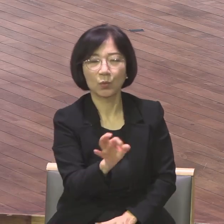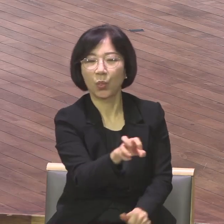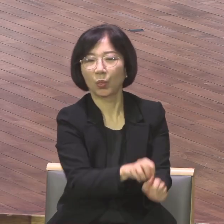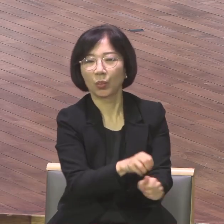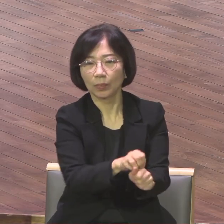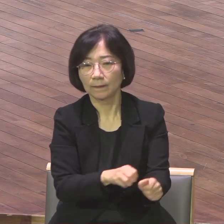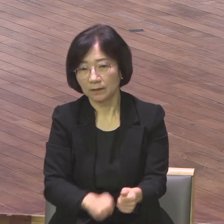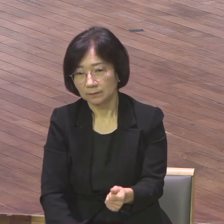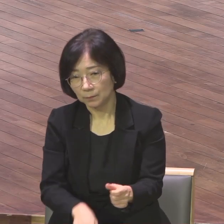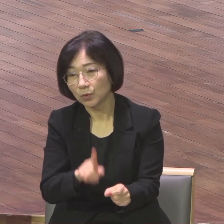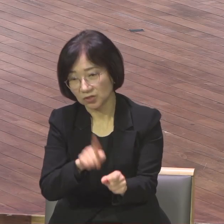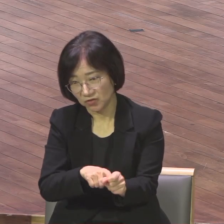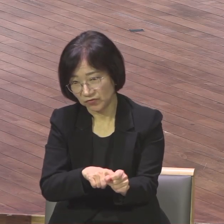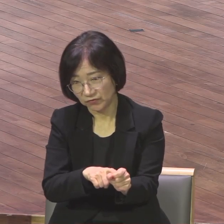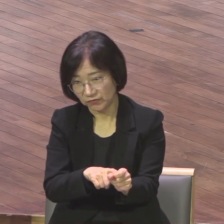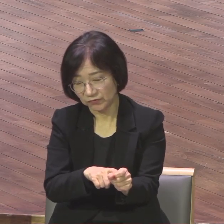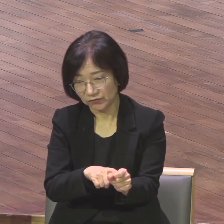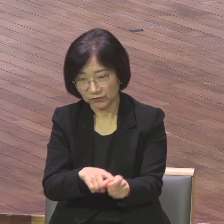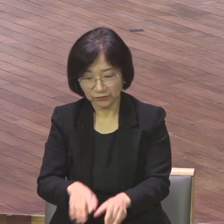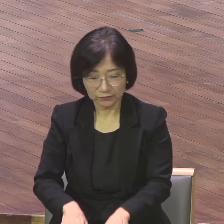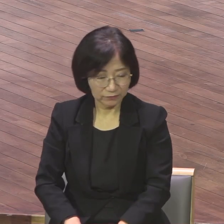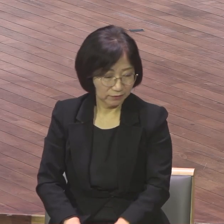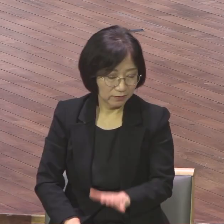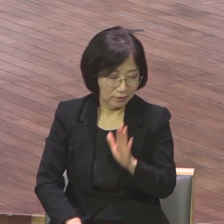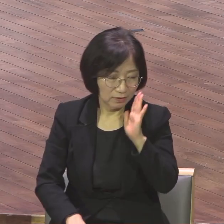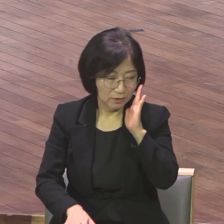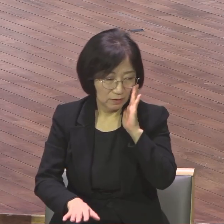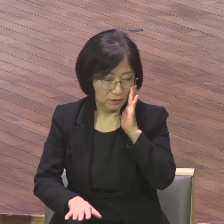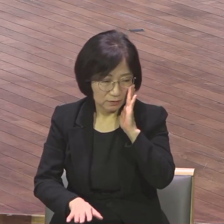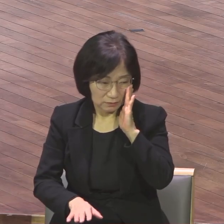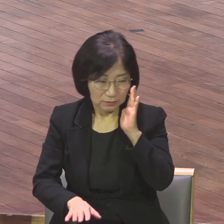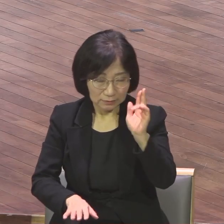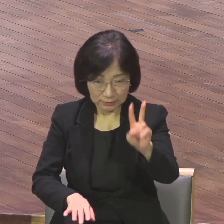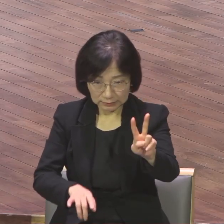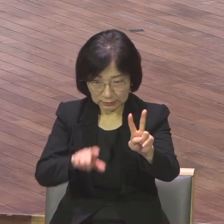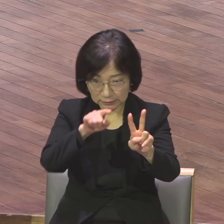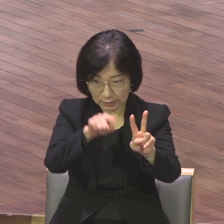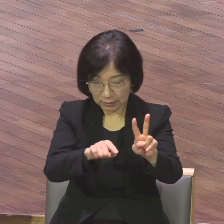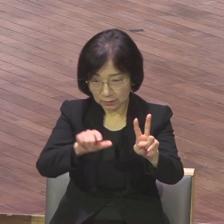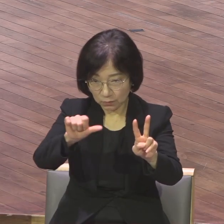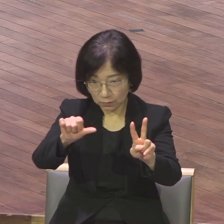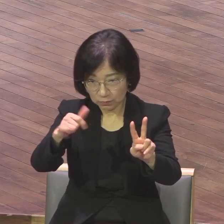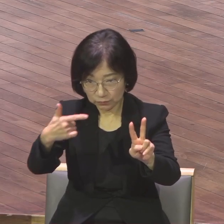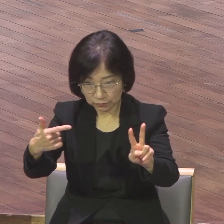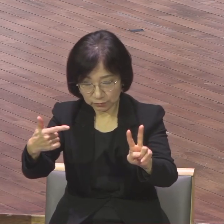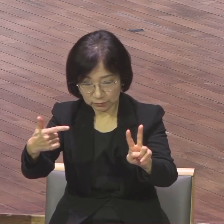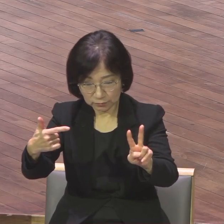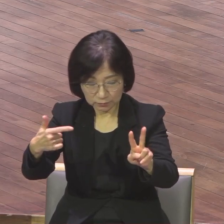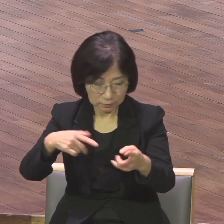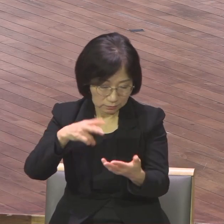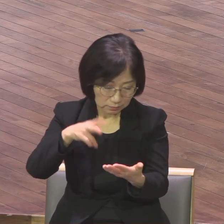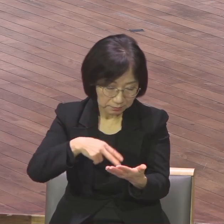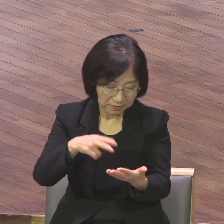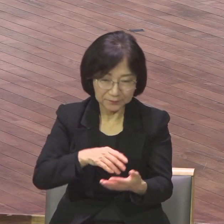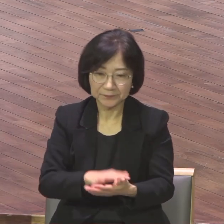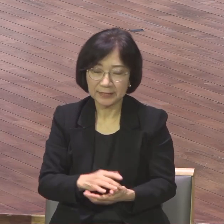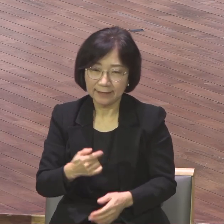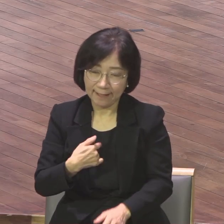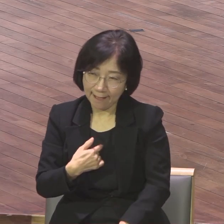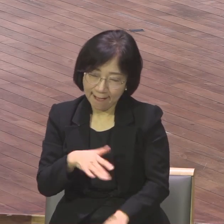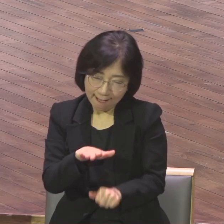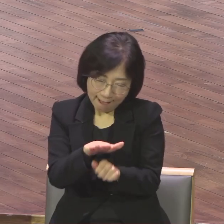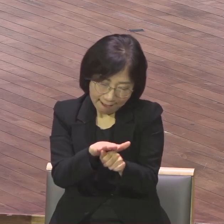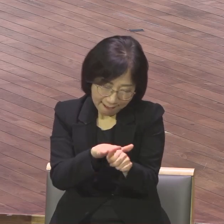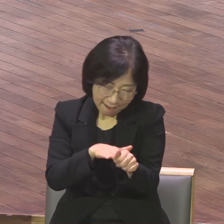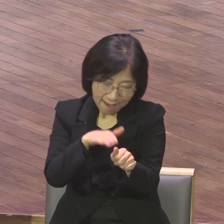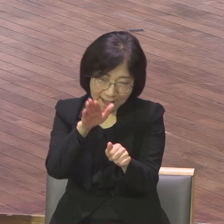한 것입니다. 자, 5절 6절에 보면요, 바울은 아무 때에도 아첨하는 말이나